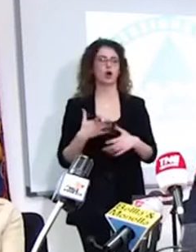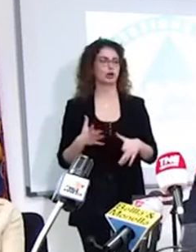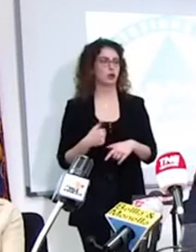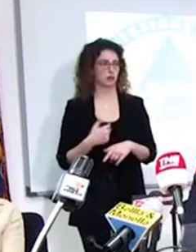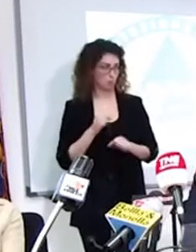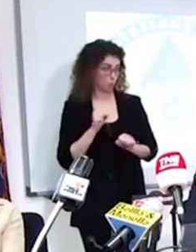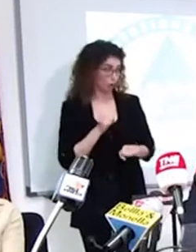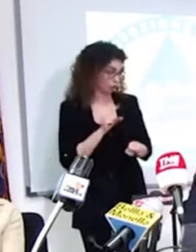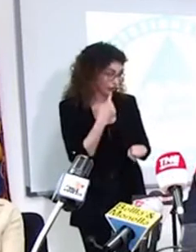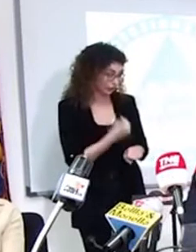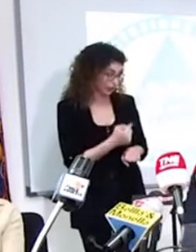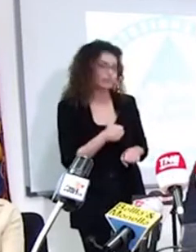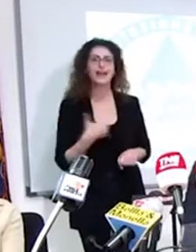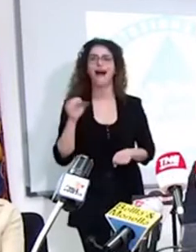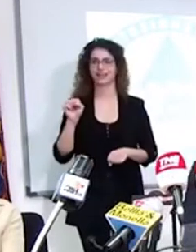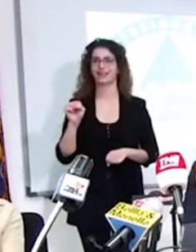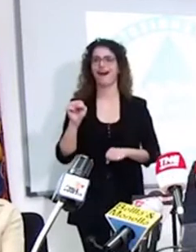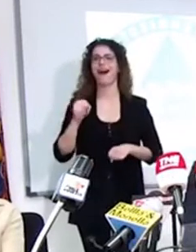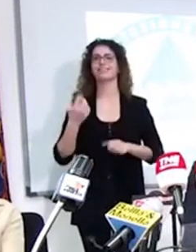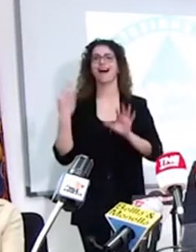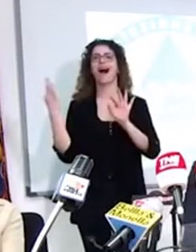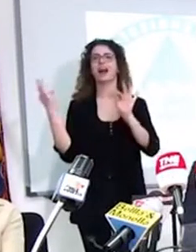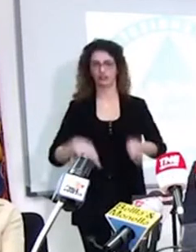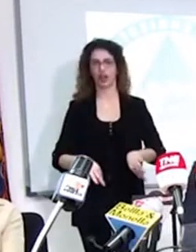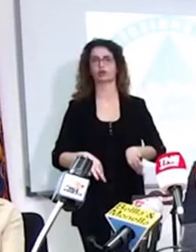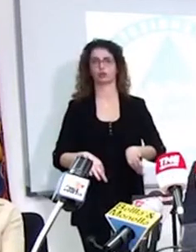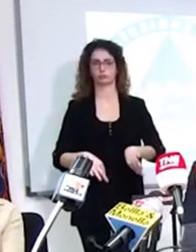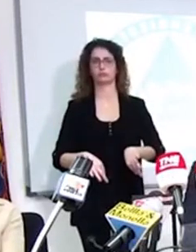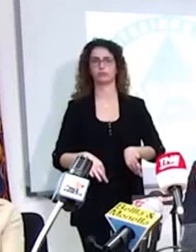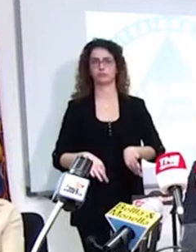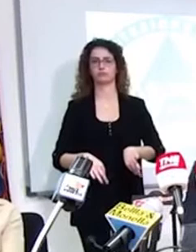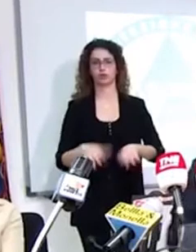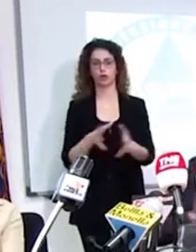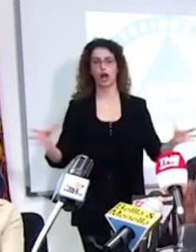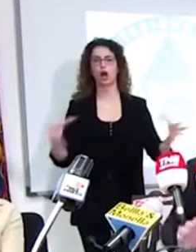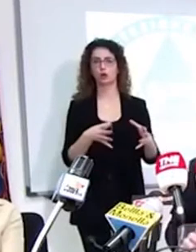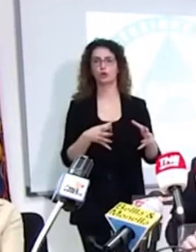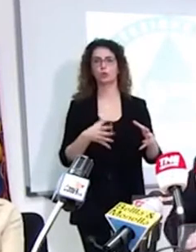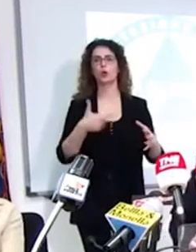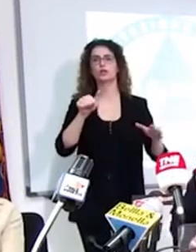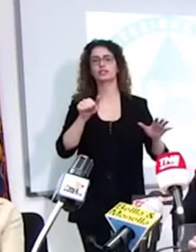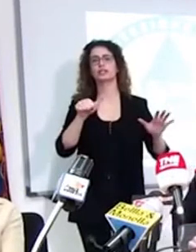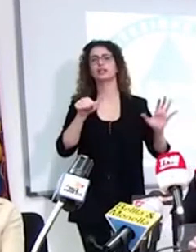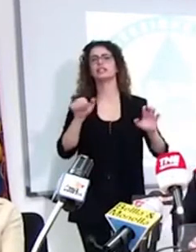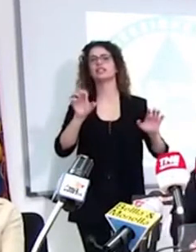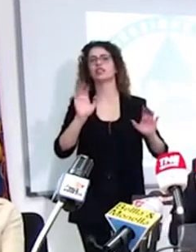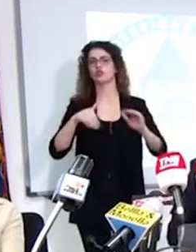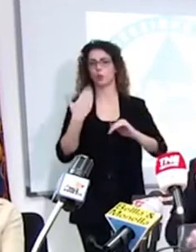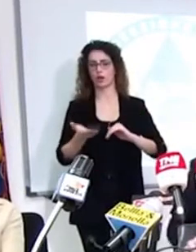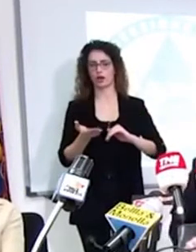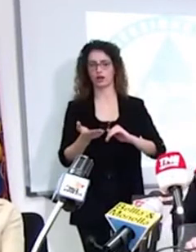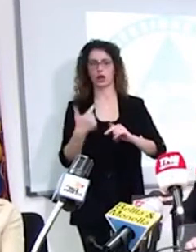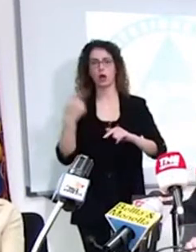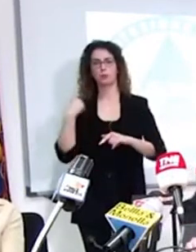possiamo dirlo della taglia strano astra è arrivato si va over 65 è ora tutti i discorsi che ho fatto qualche sembravano